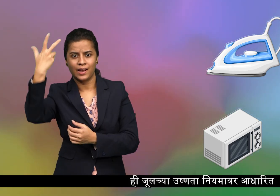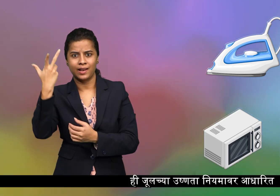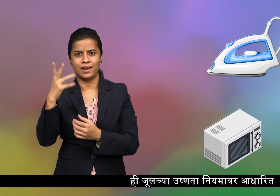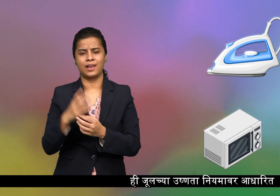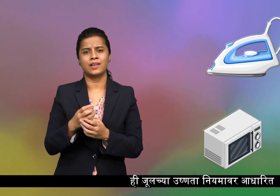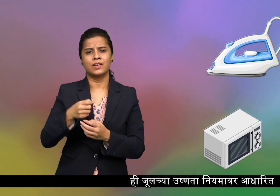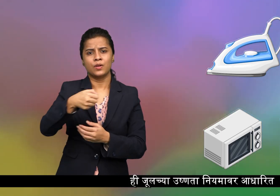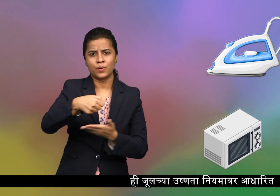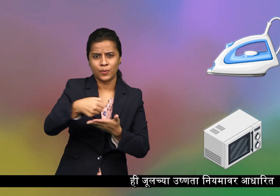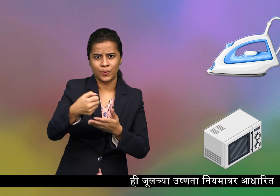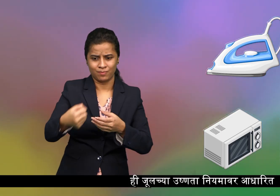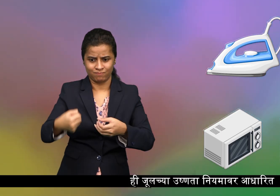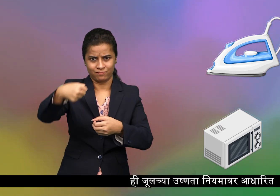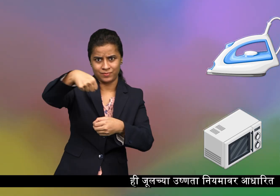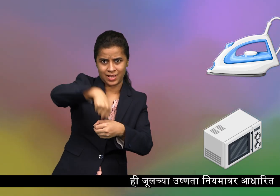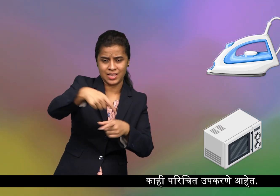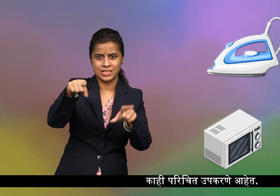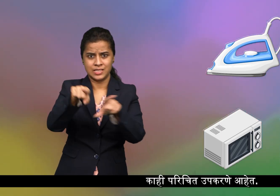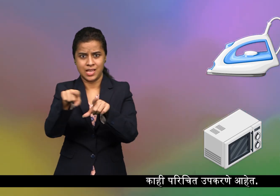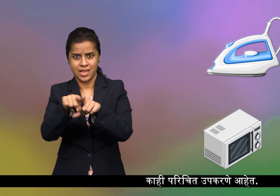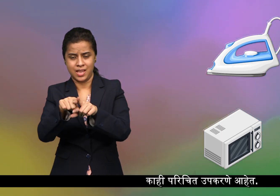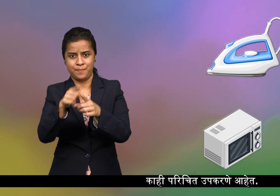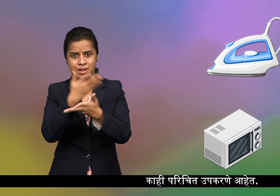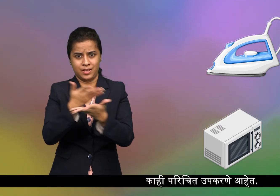ही जूलच्या उष्णता नियमावर आधारित काही परिचित उपकरणे आहेत.